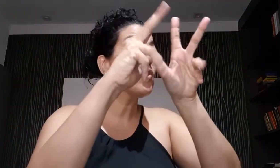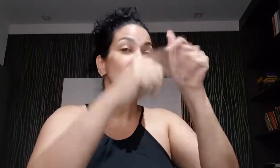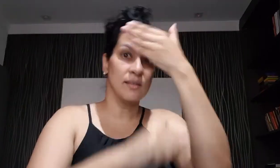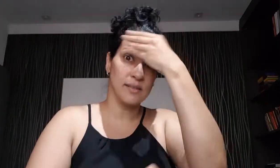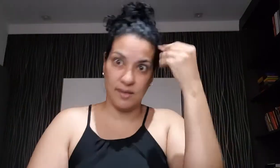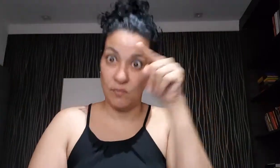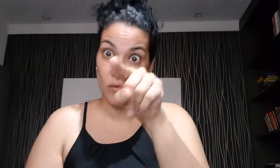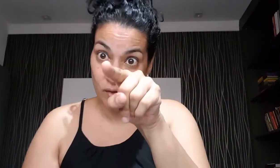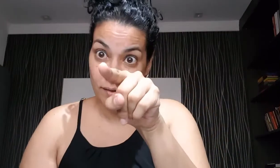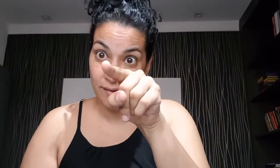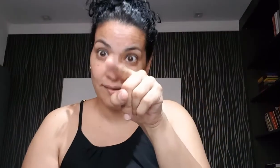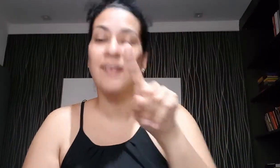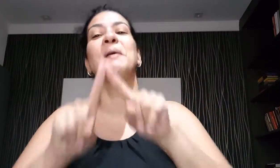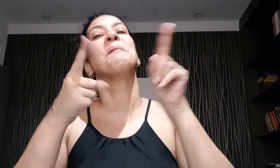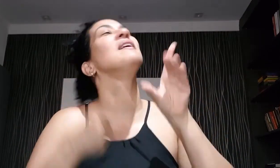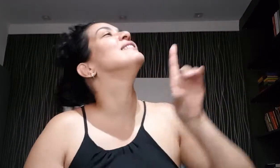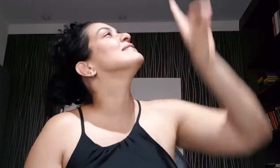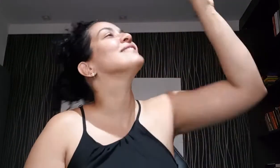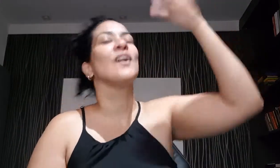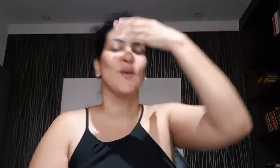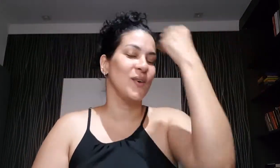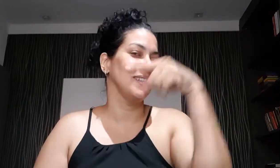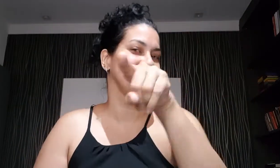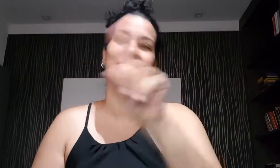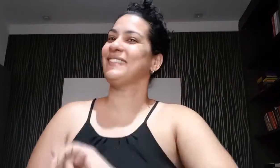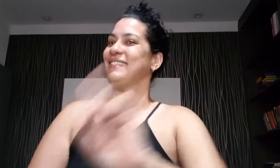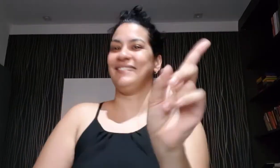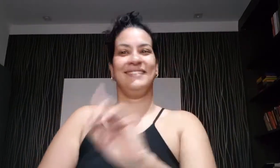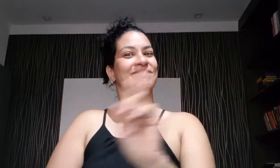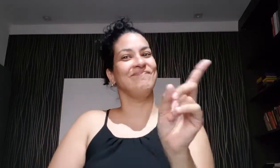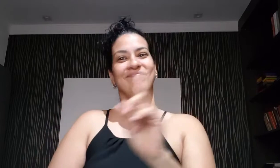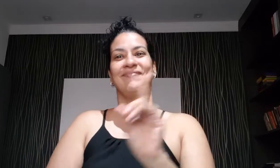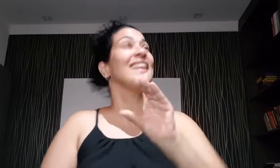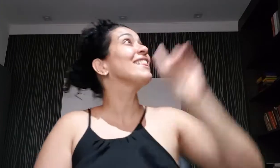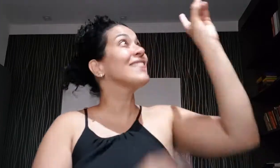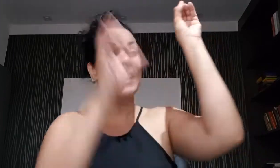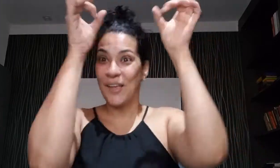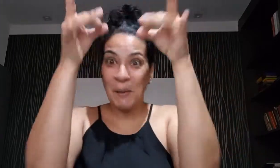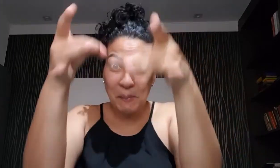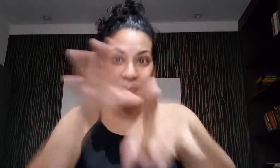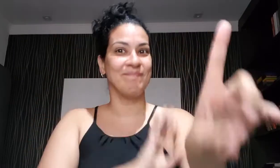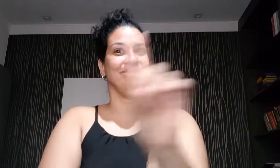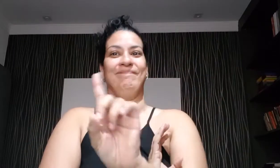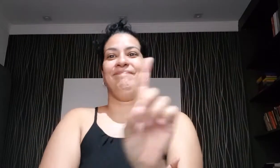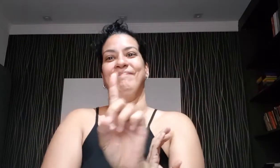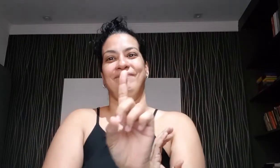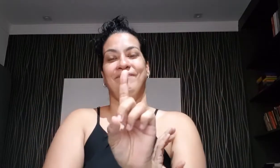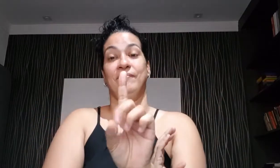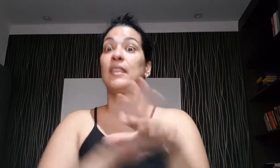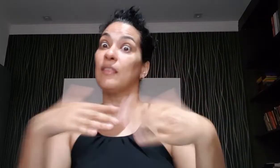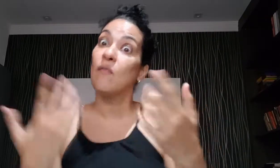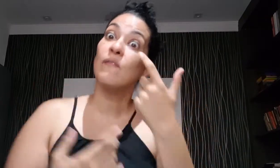esquece de você. O salmista declara: Ele não nos abandona. Agora observe que aqueles que vivem